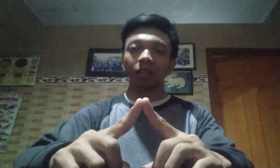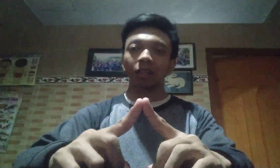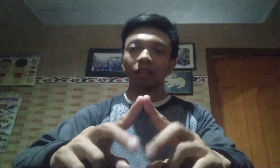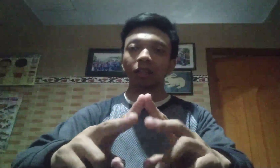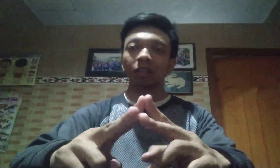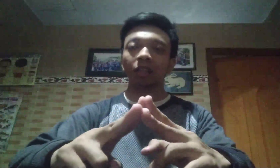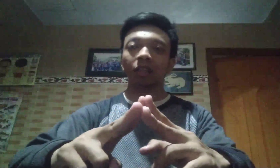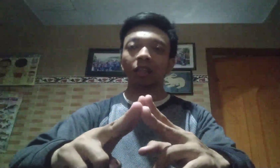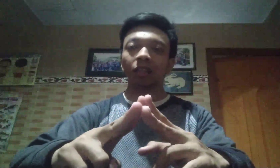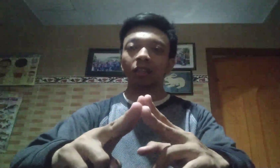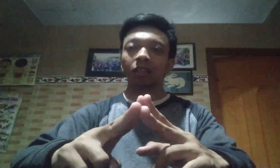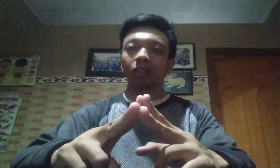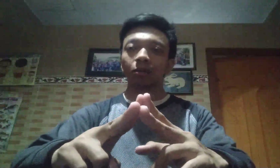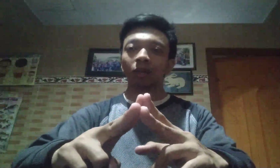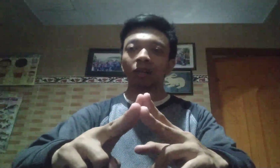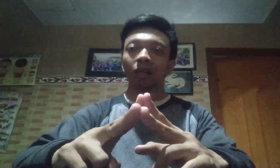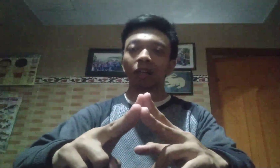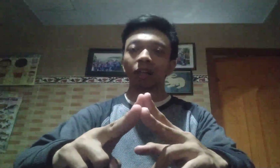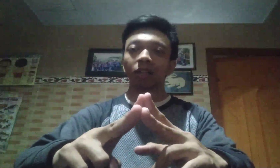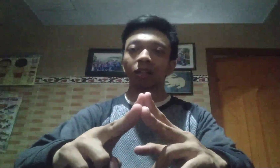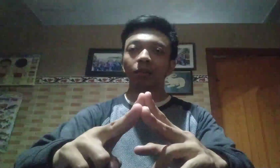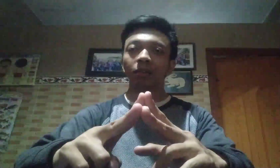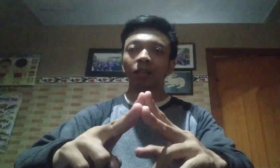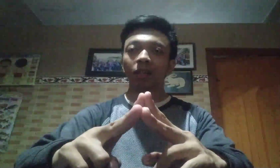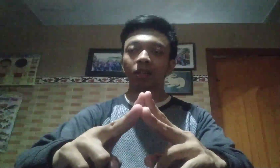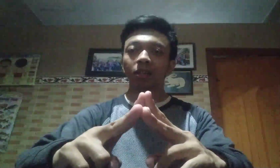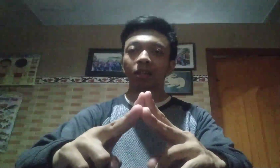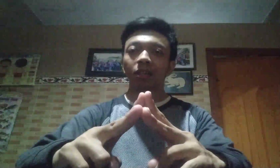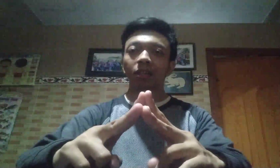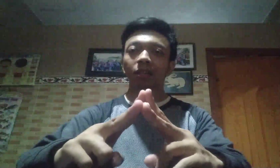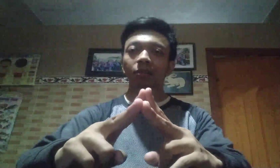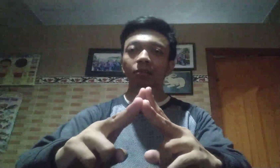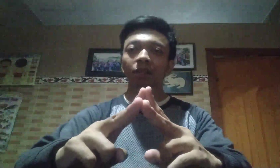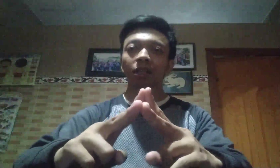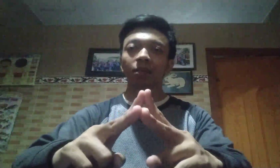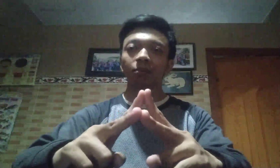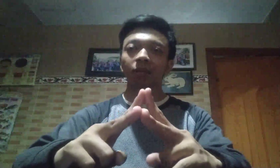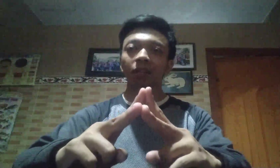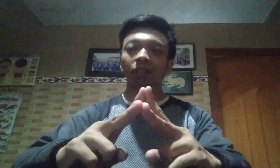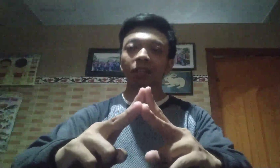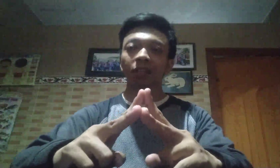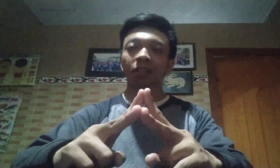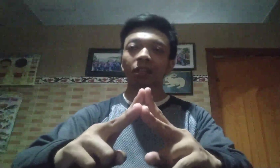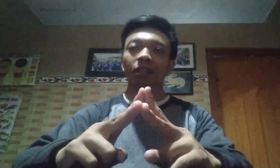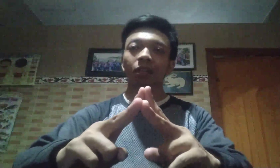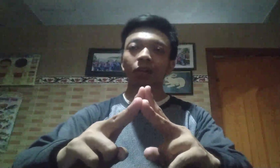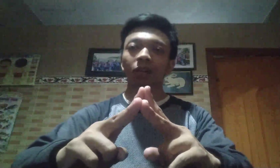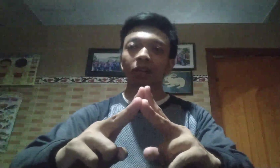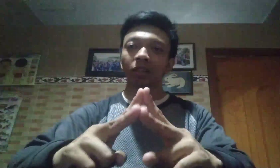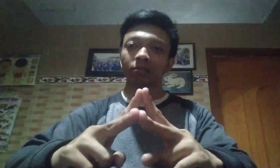dan India Adalah Dua negara Terbesar Yang Mengirim pelajarnya Keluar negeri